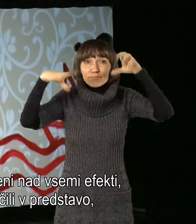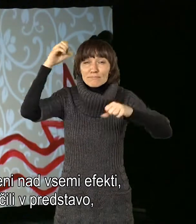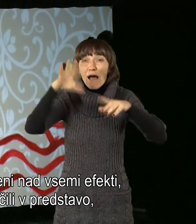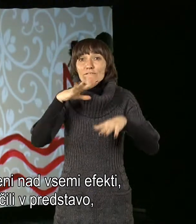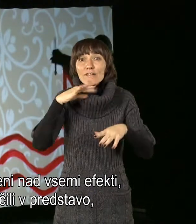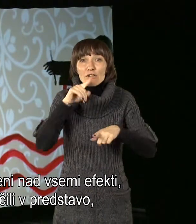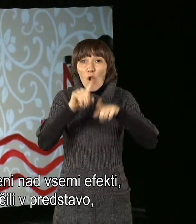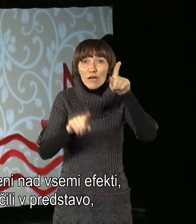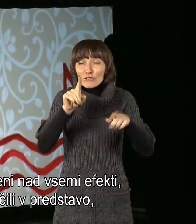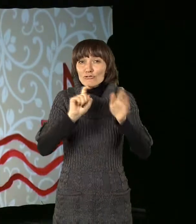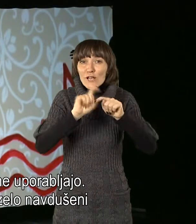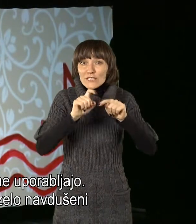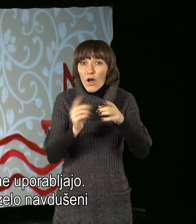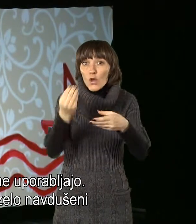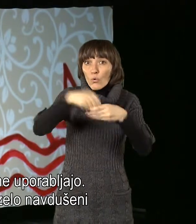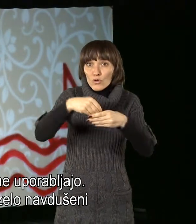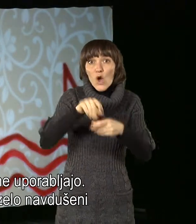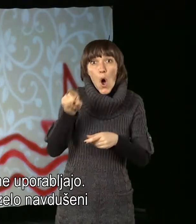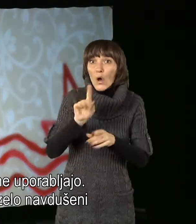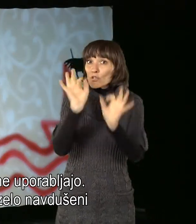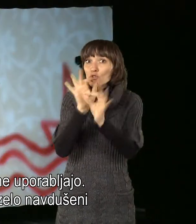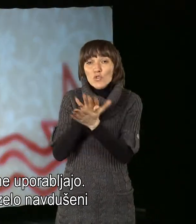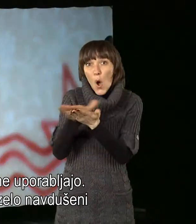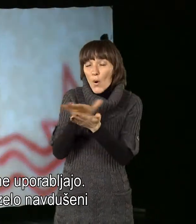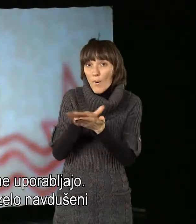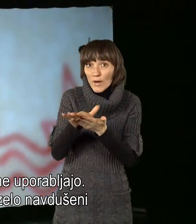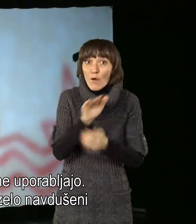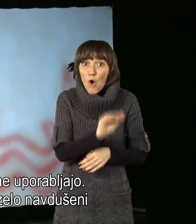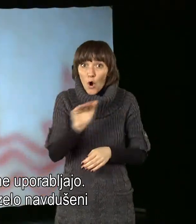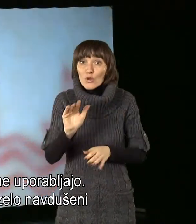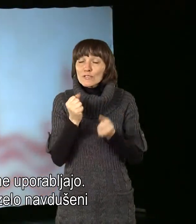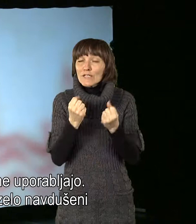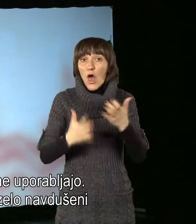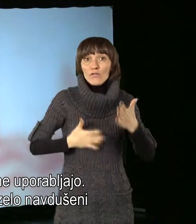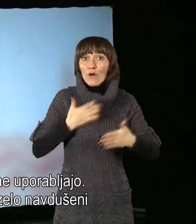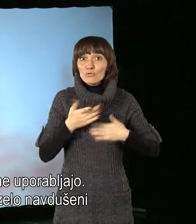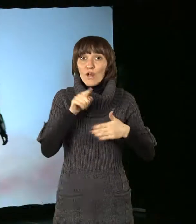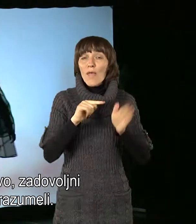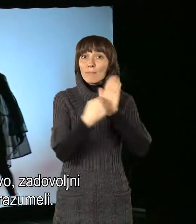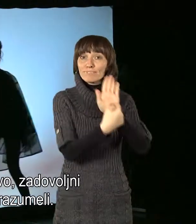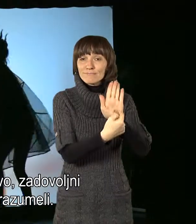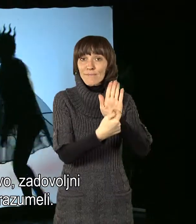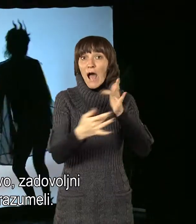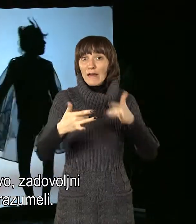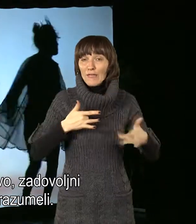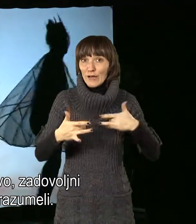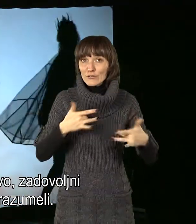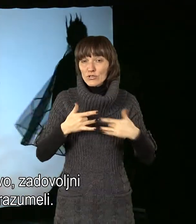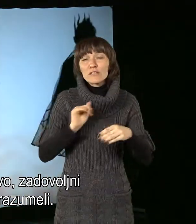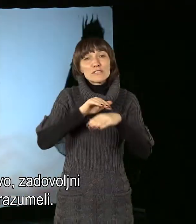jih vključili v predstavo, ker oni tega ne uporabljajo. Da so bili otroci zelo navdušeni nad predstavo